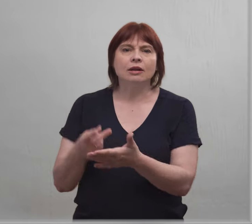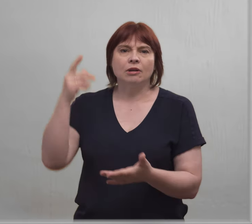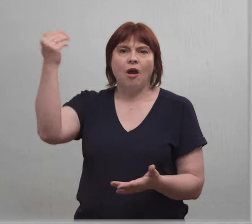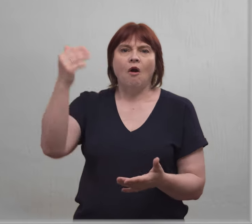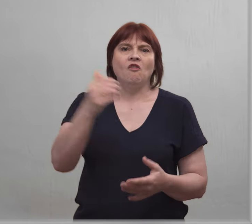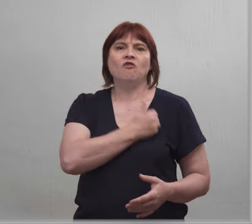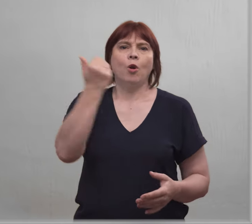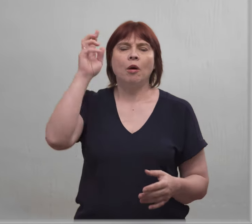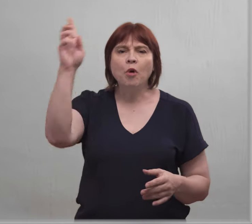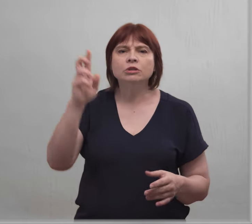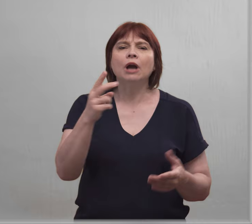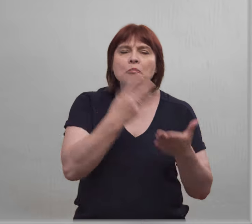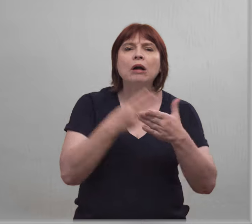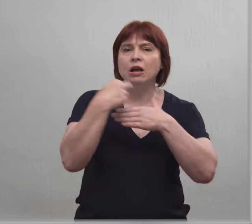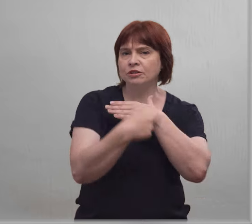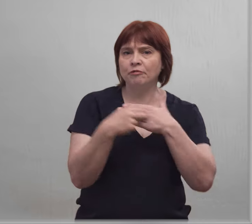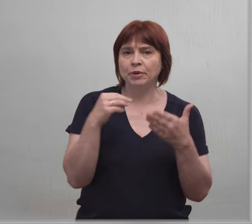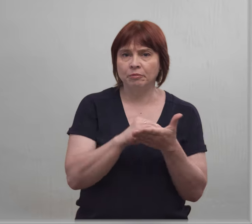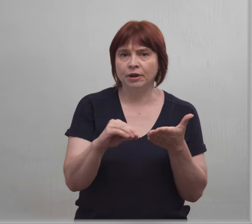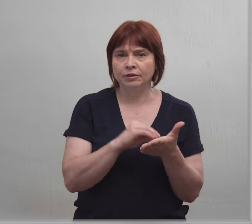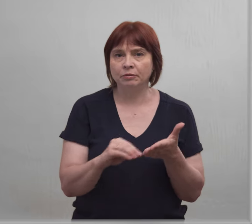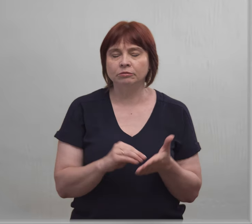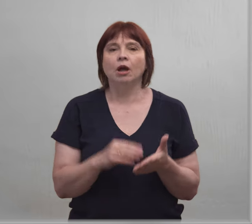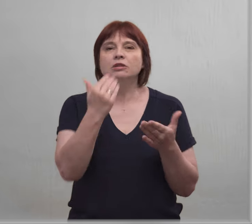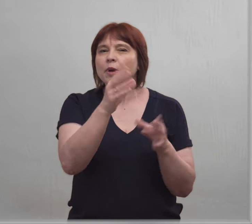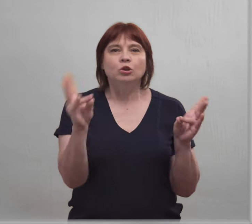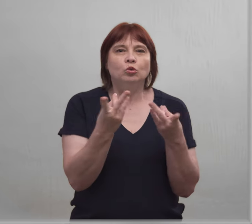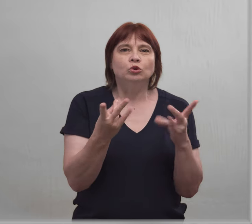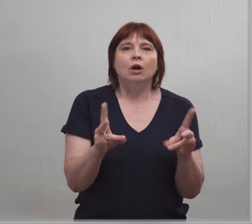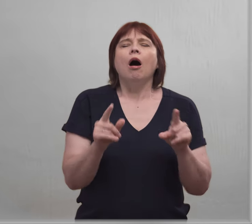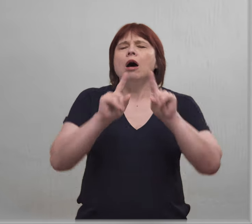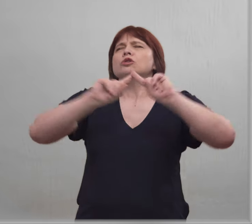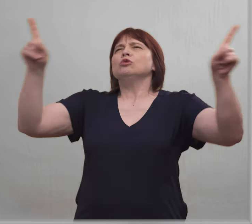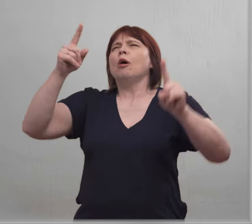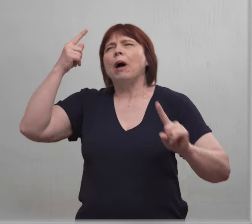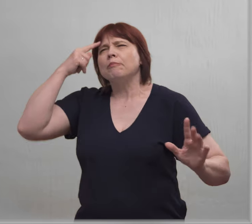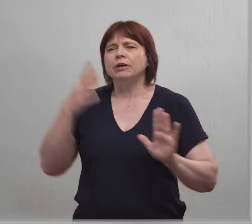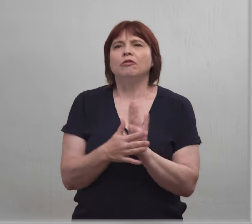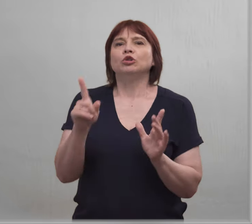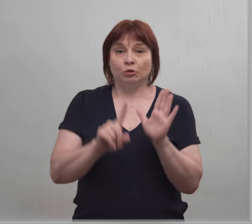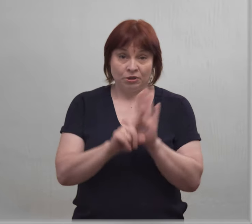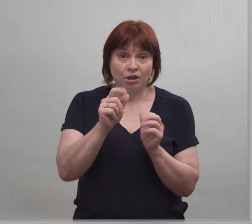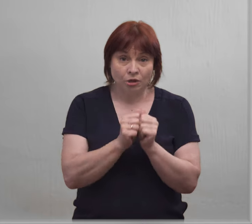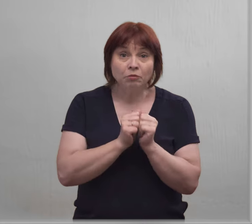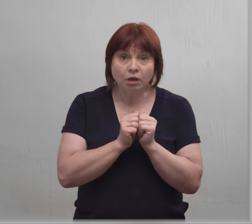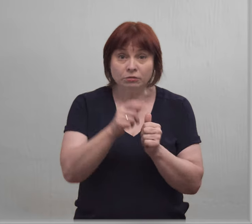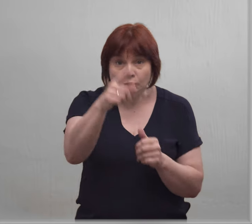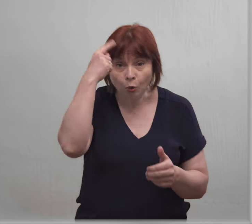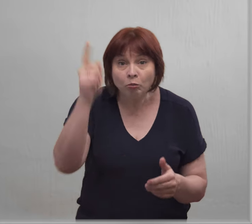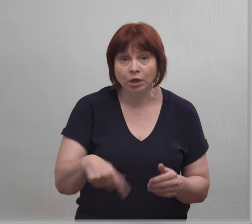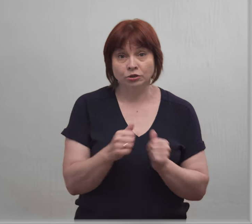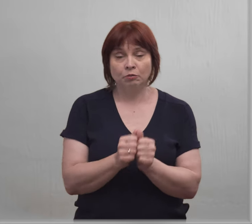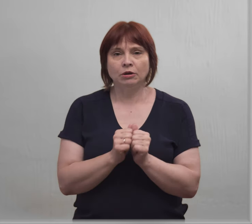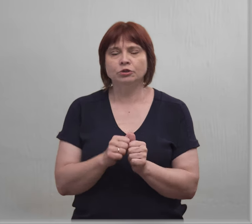своем слове. Ну, например, тебе не нужно какое-то супероткровение, чтобы начать молиться. Некоторые люди